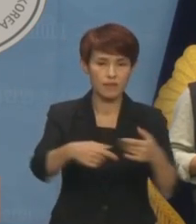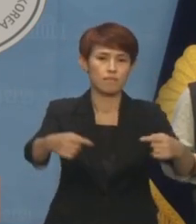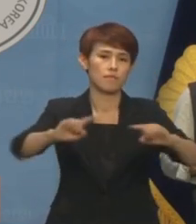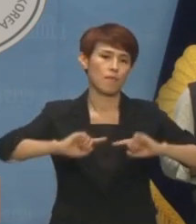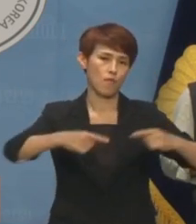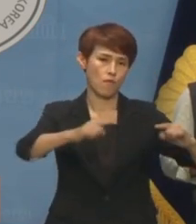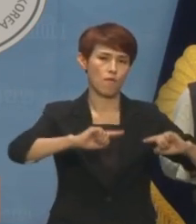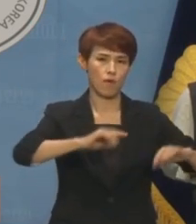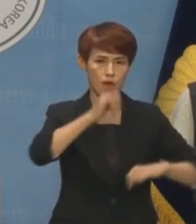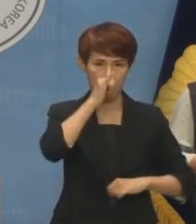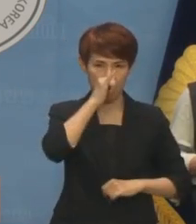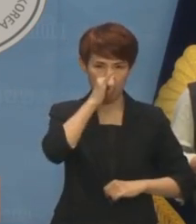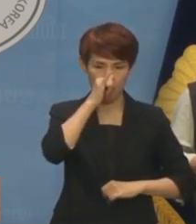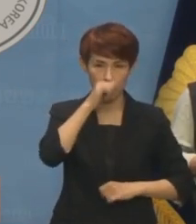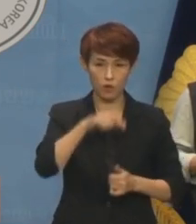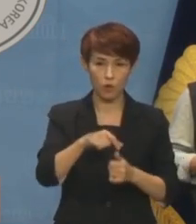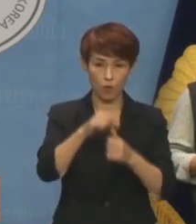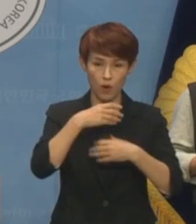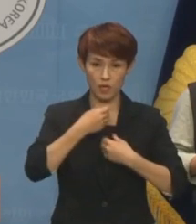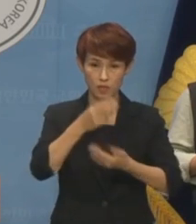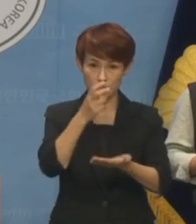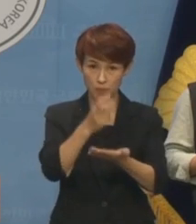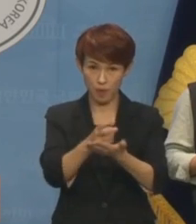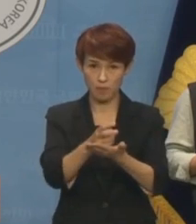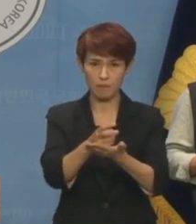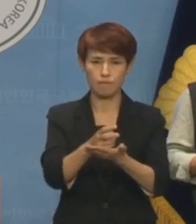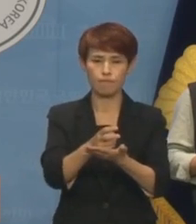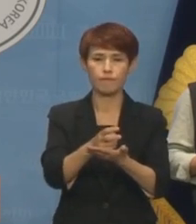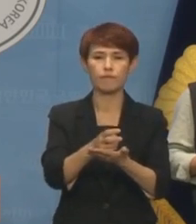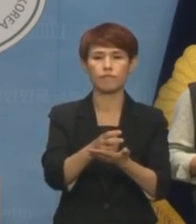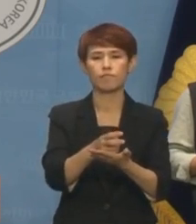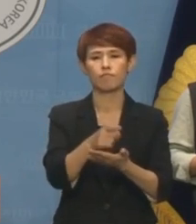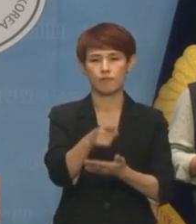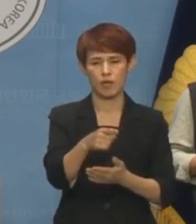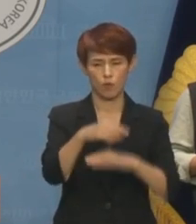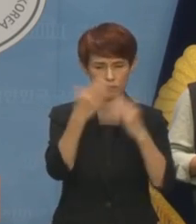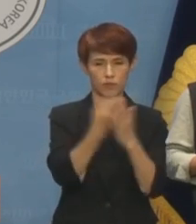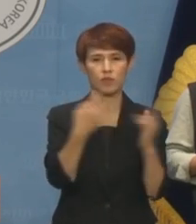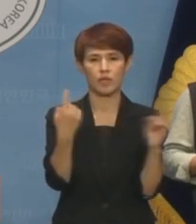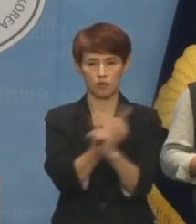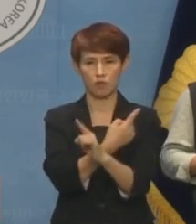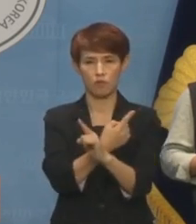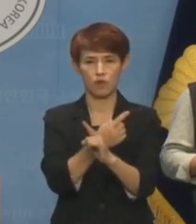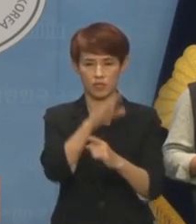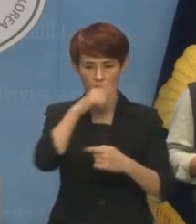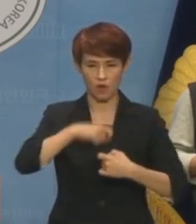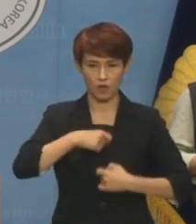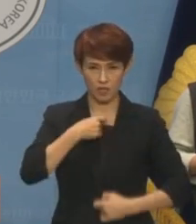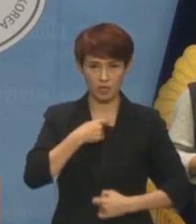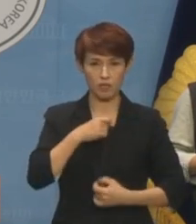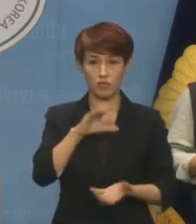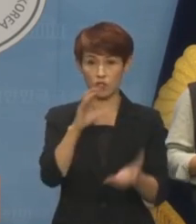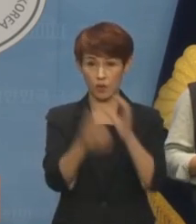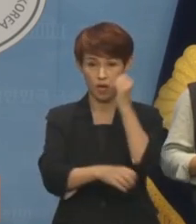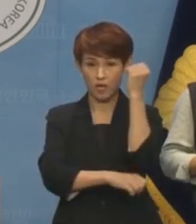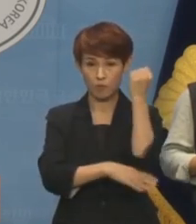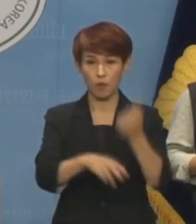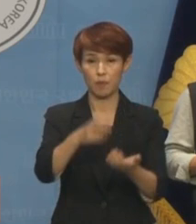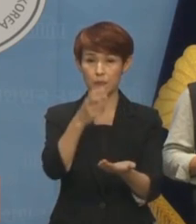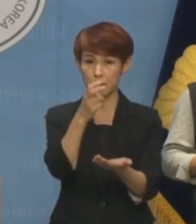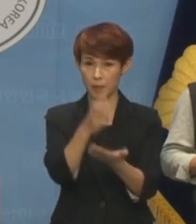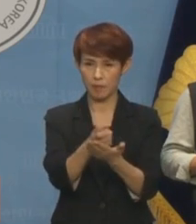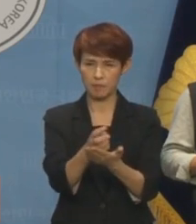중심으로 산업전환 고용안전지원법의 전면 개정 또는 지원법 형식이 아닌 정의로운 전환 기본법의